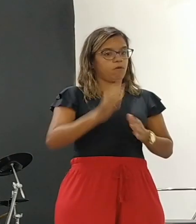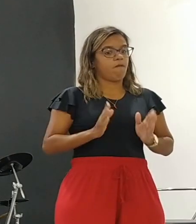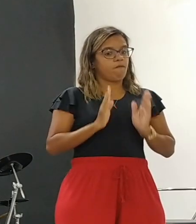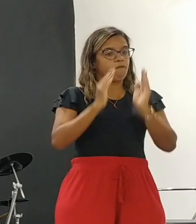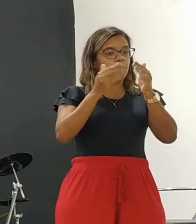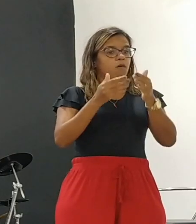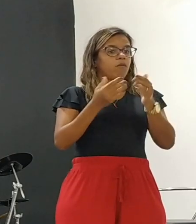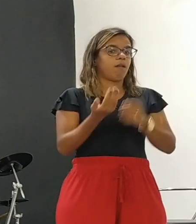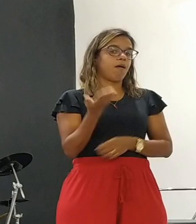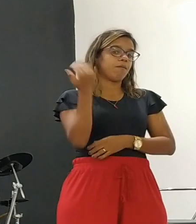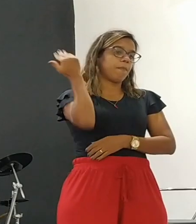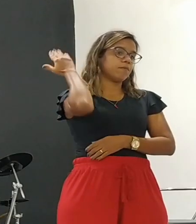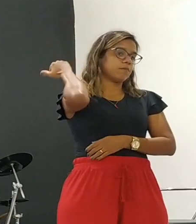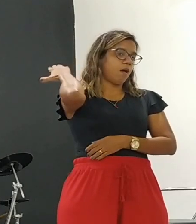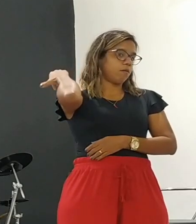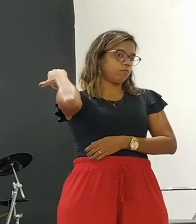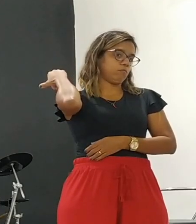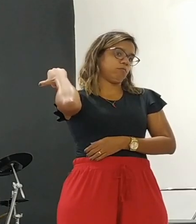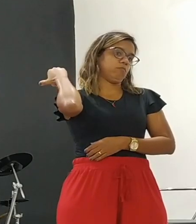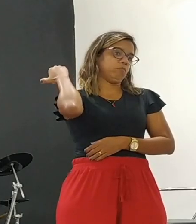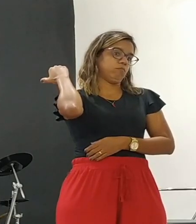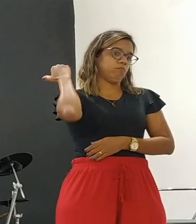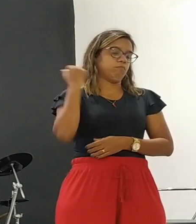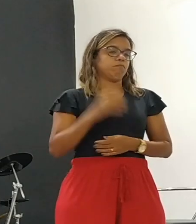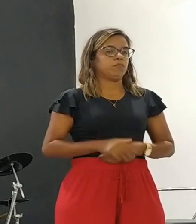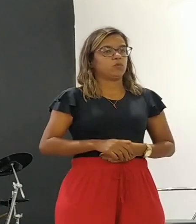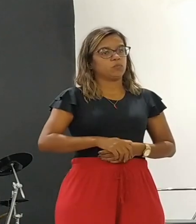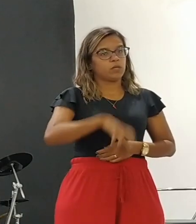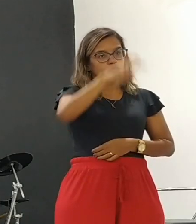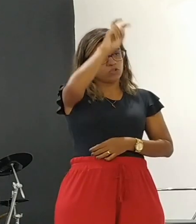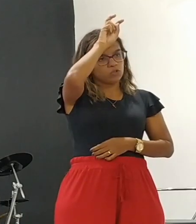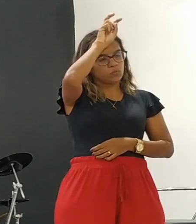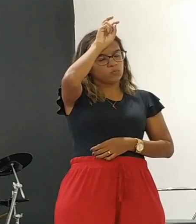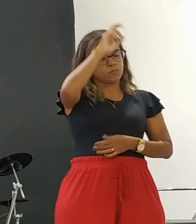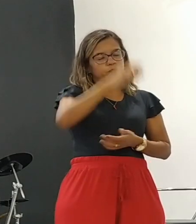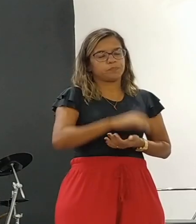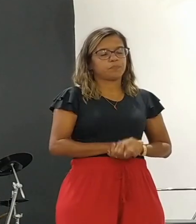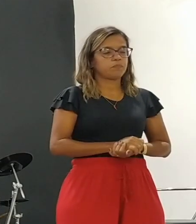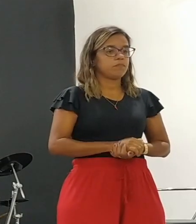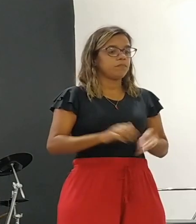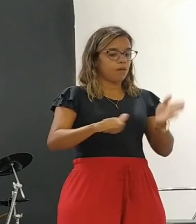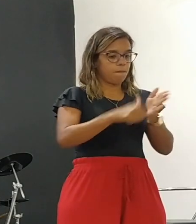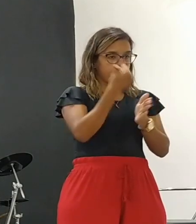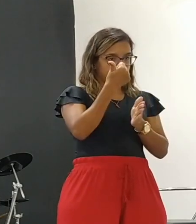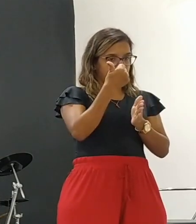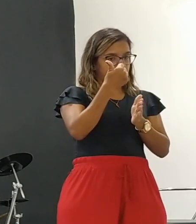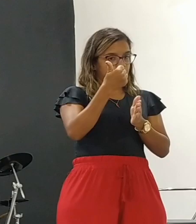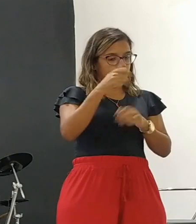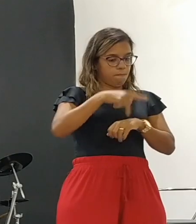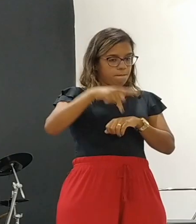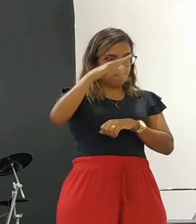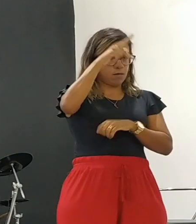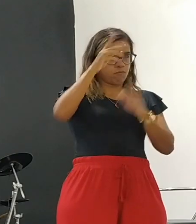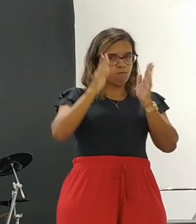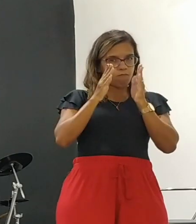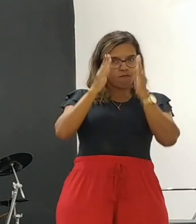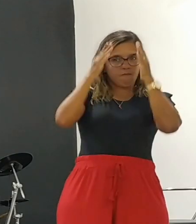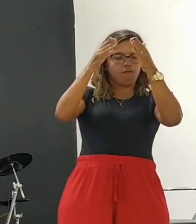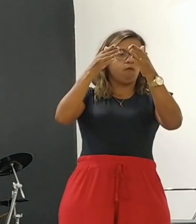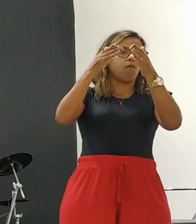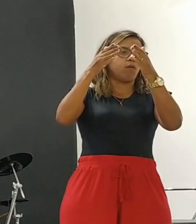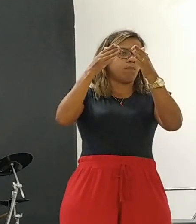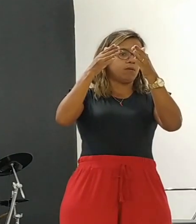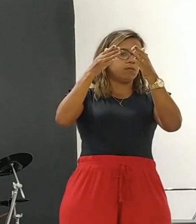aquilo que aconteceu lá na saída do Egito. Amém? Então a primeira Páscoa aponta para frente, a última